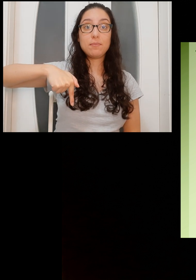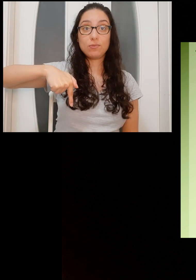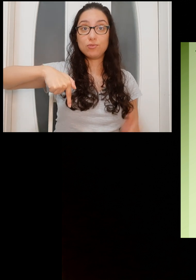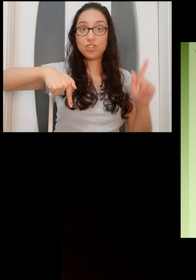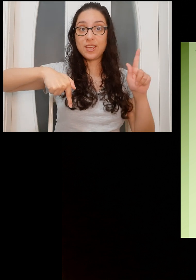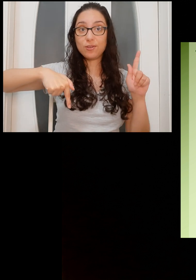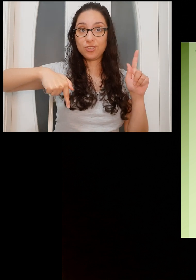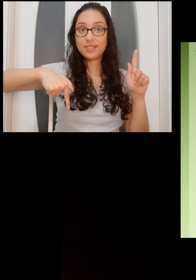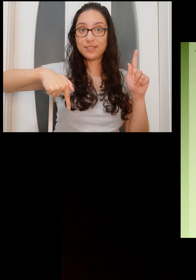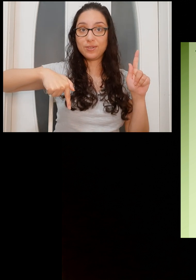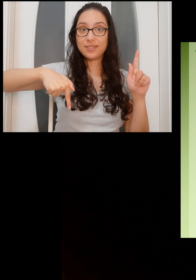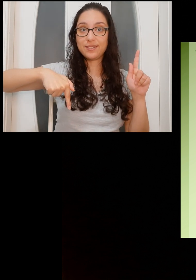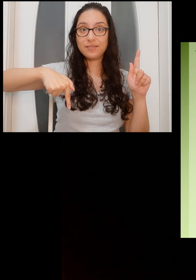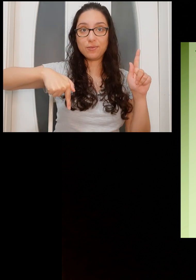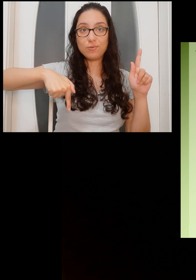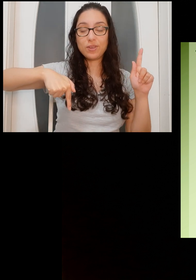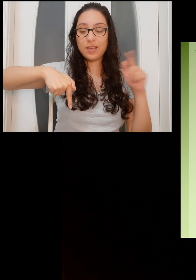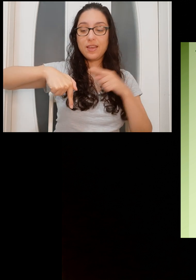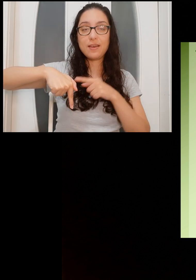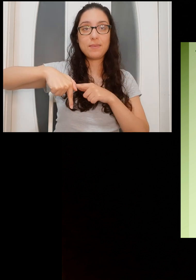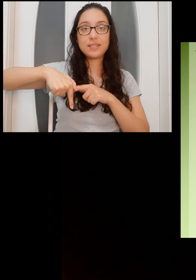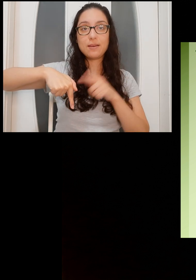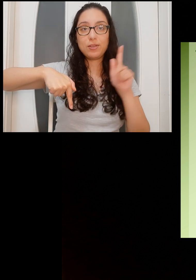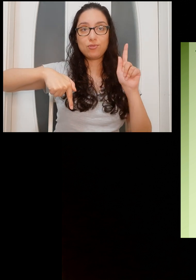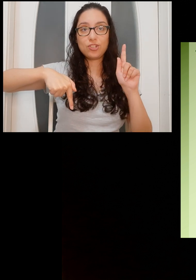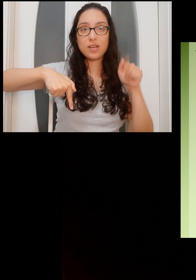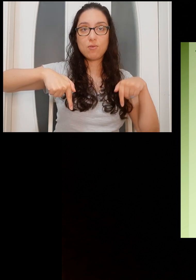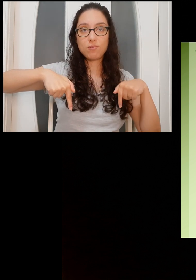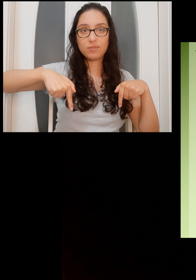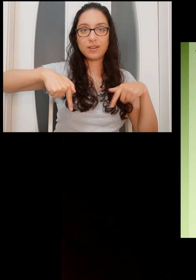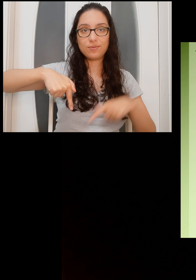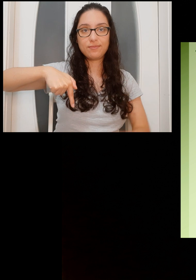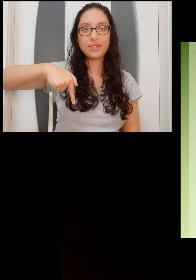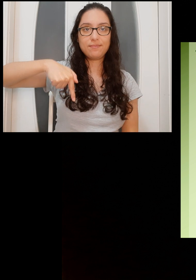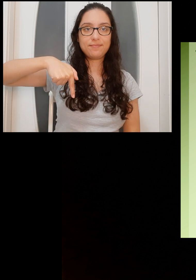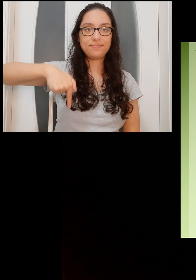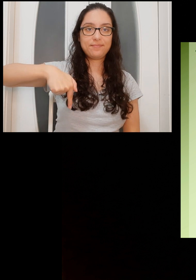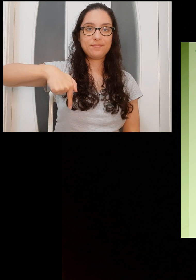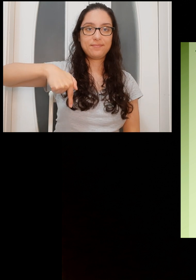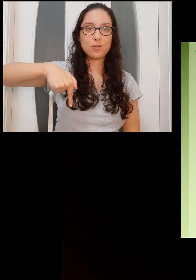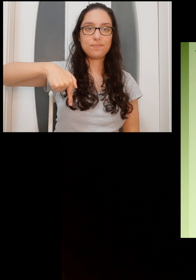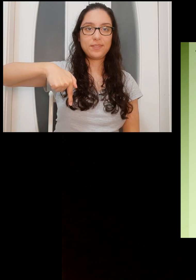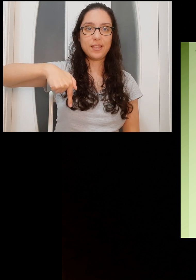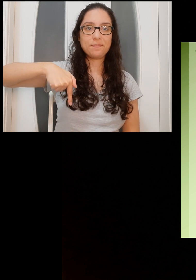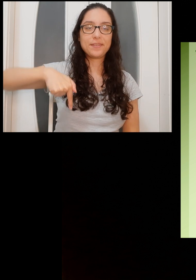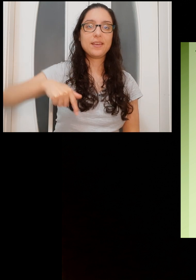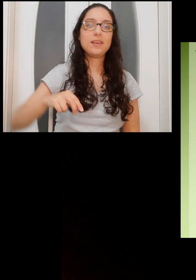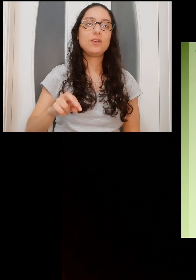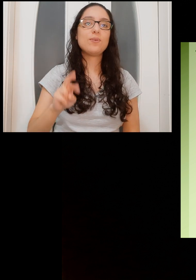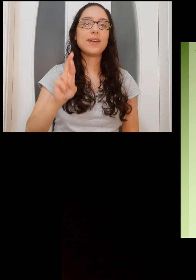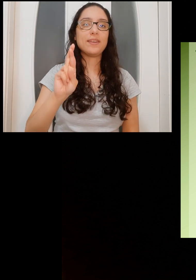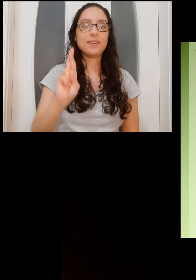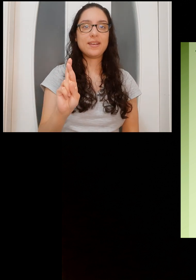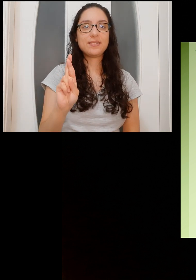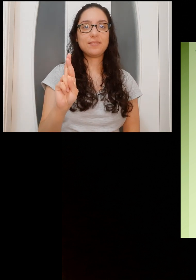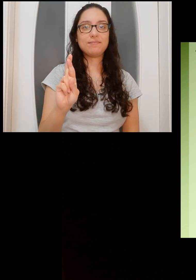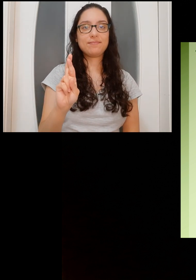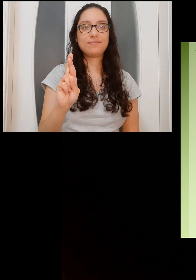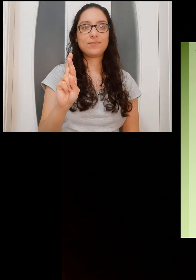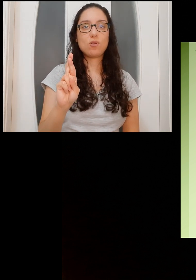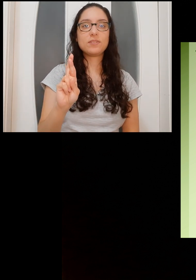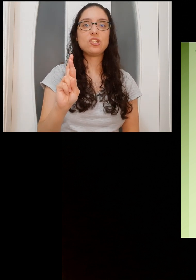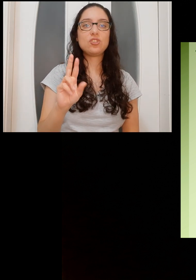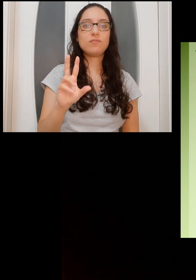vocês lembram do G que eu tinha ensinado antes? Então, o Q é basicamente o G ao contrário, tá? Então, Q. E o R é